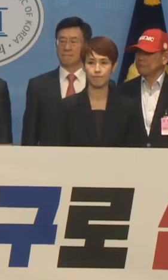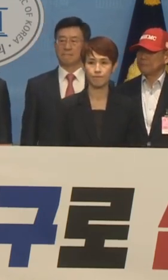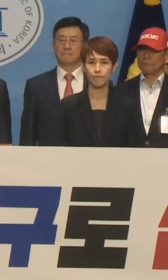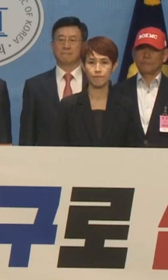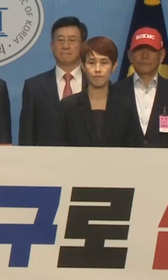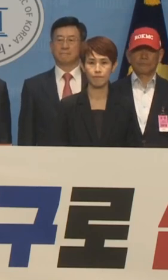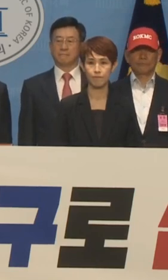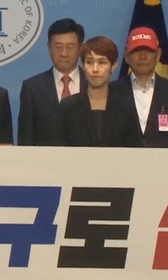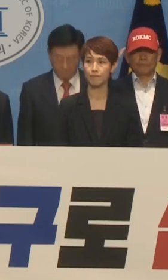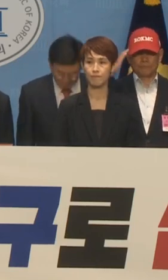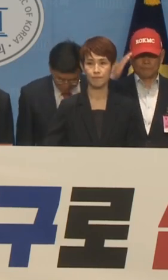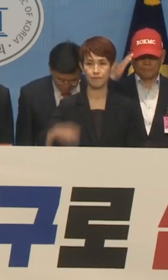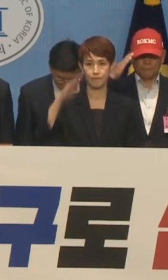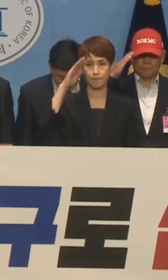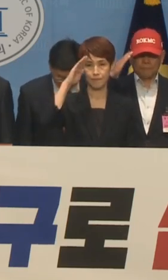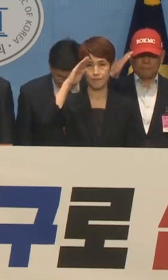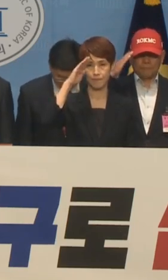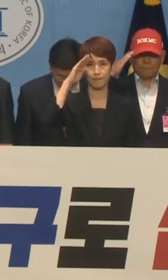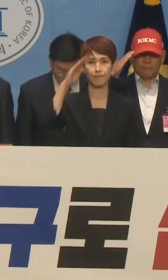경례.